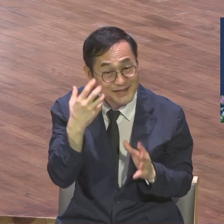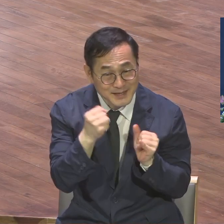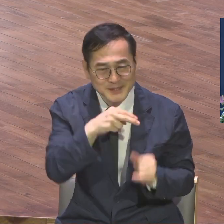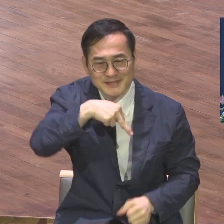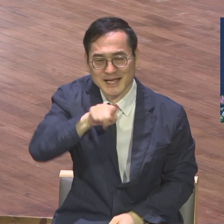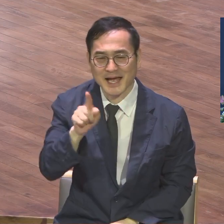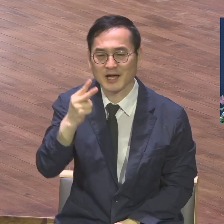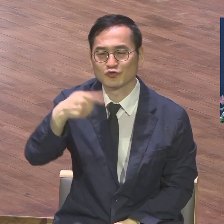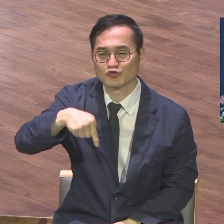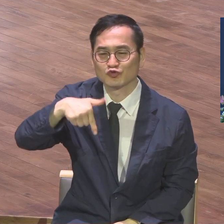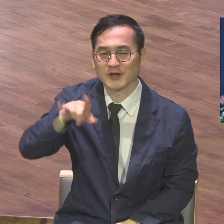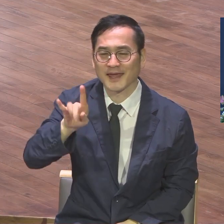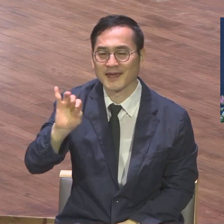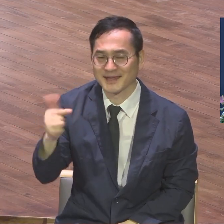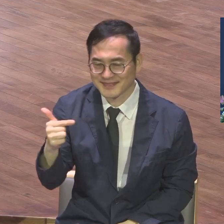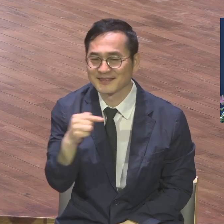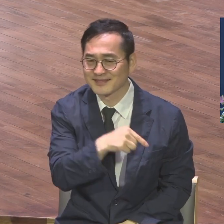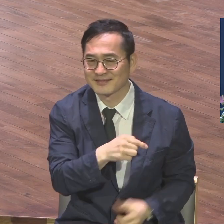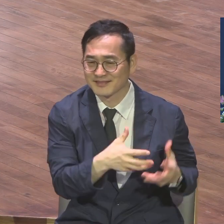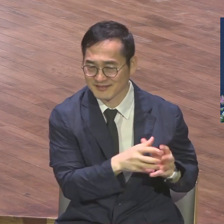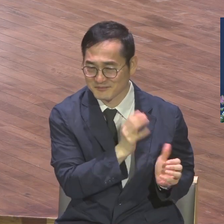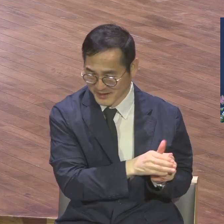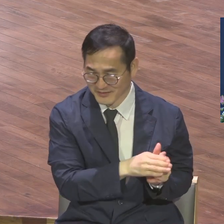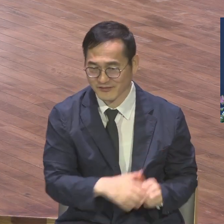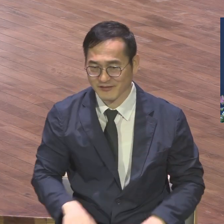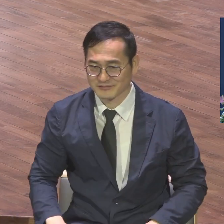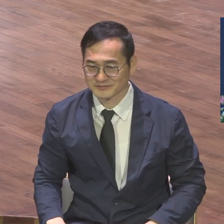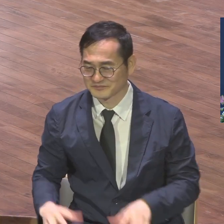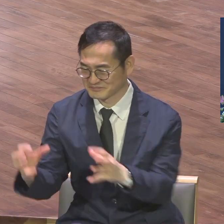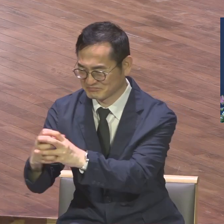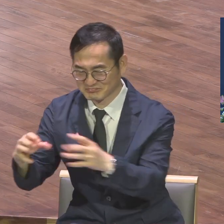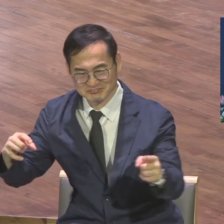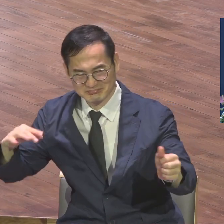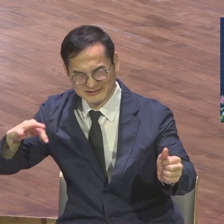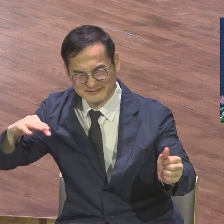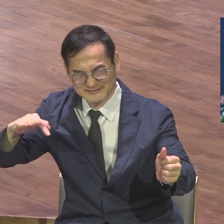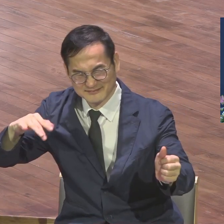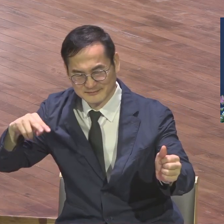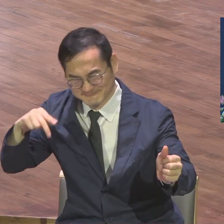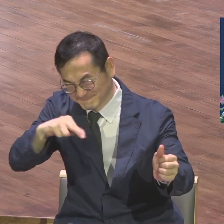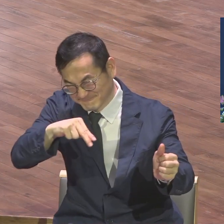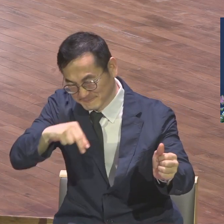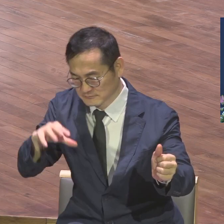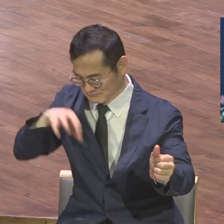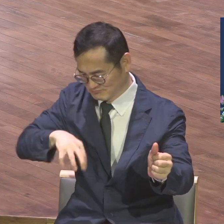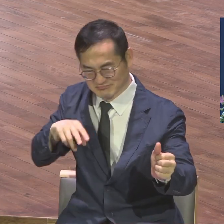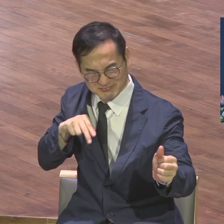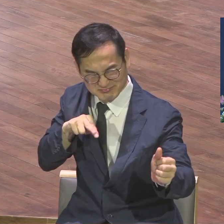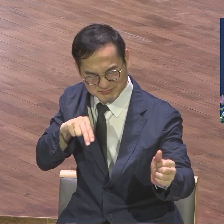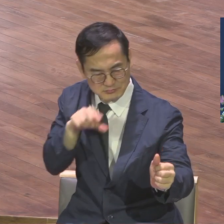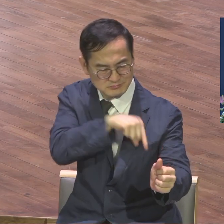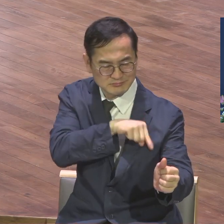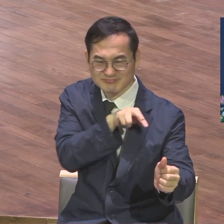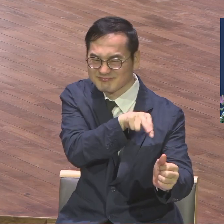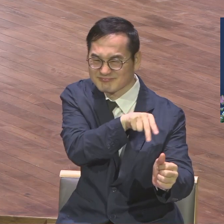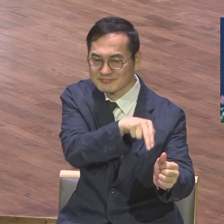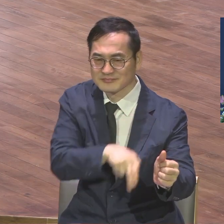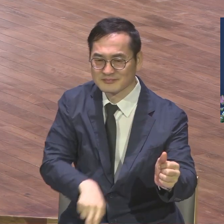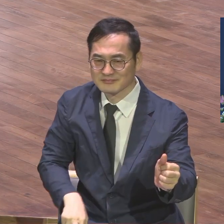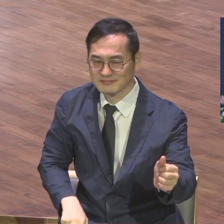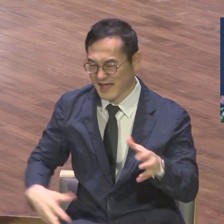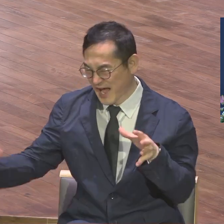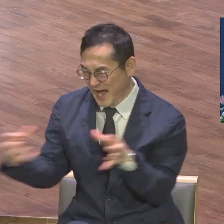그래서 그냥 말로 한마디로 유대 종교 지도자들이 총동원돼 가지고 딱 원리수